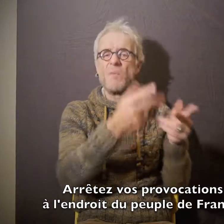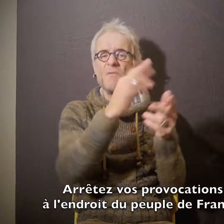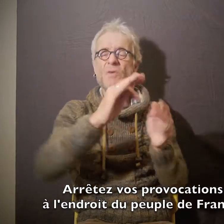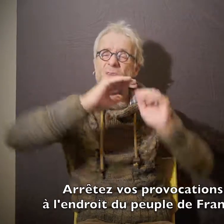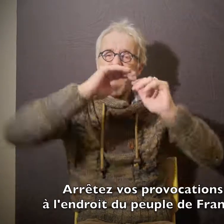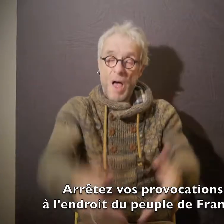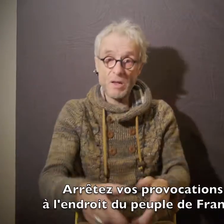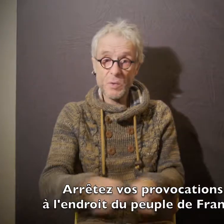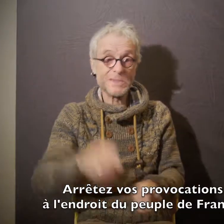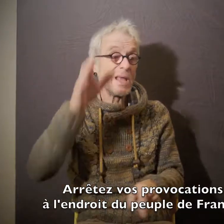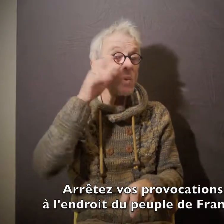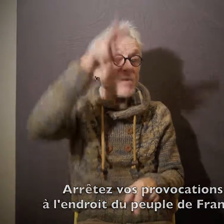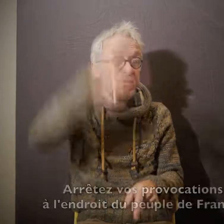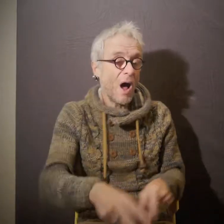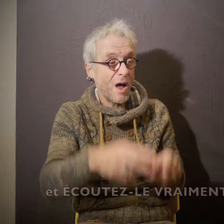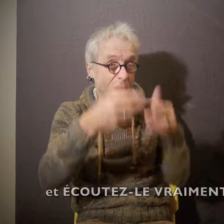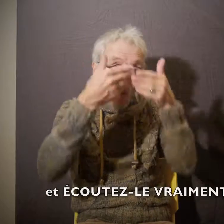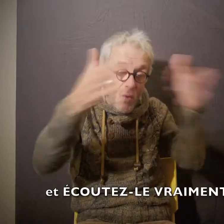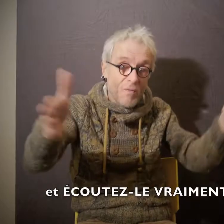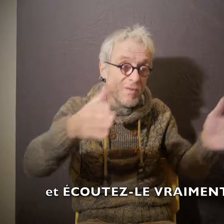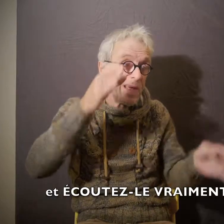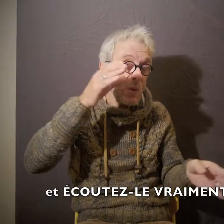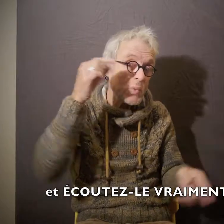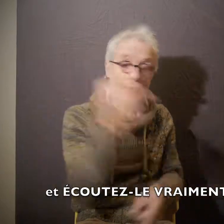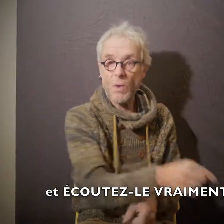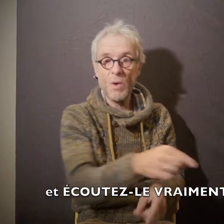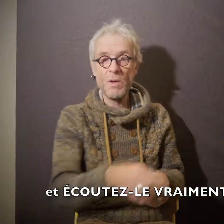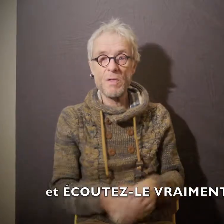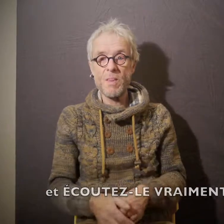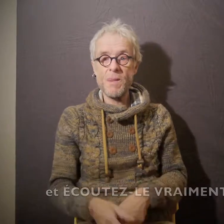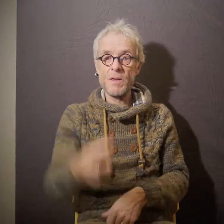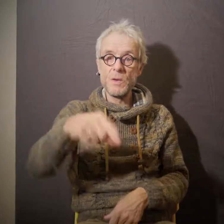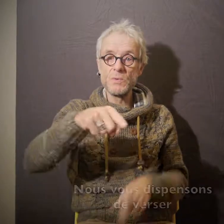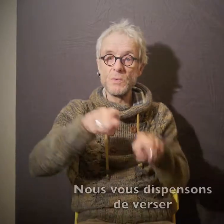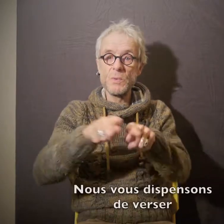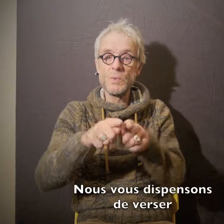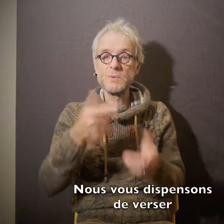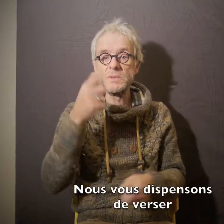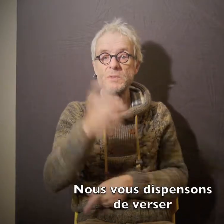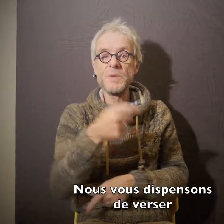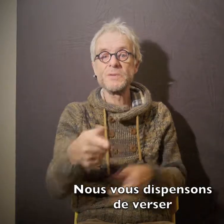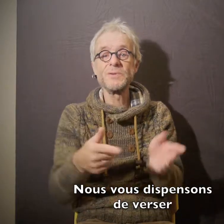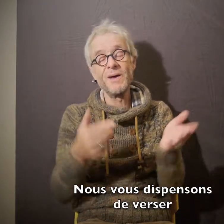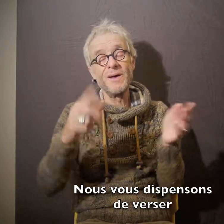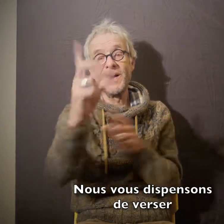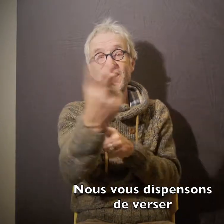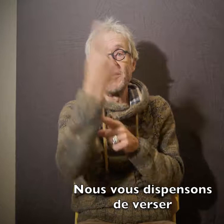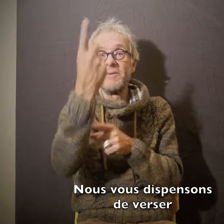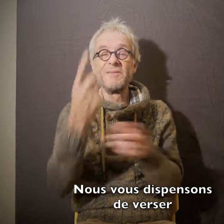Arrêtez vos provocations à l'endroit du peuple de France et écoutez-le vraiment. Nous vous dispensons de verser une